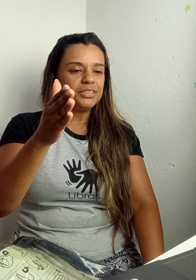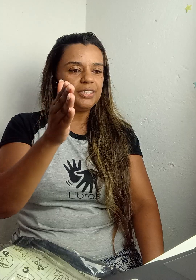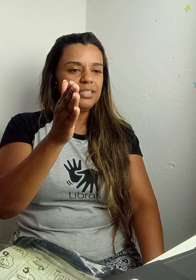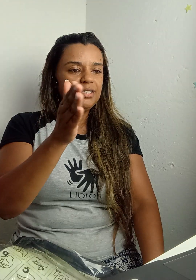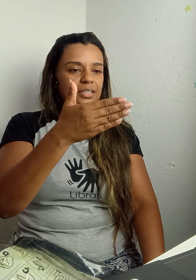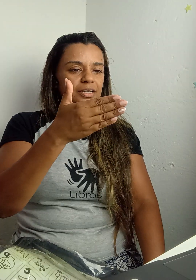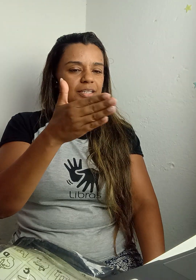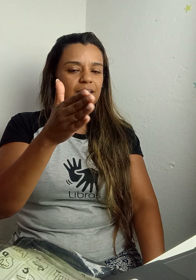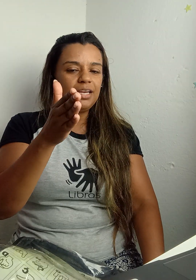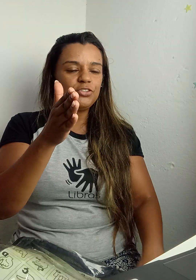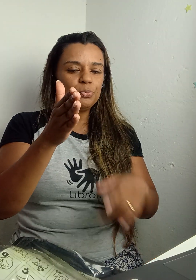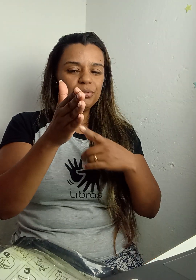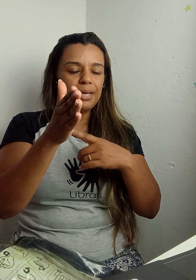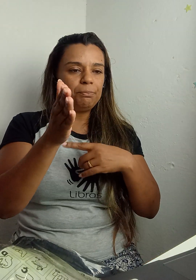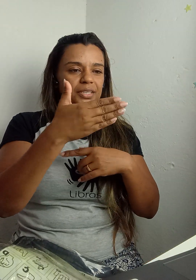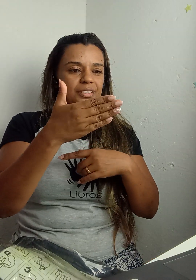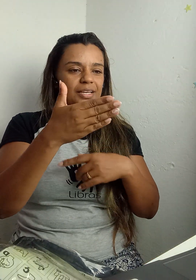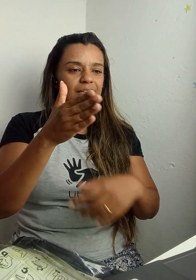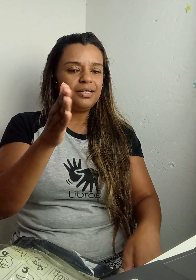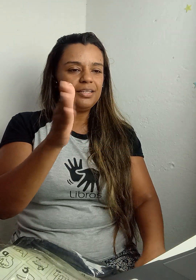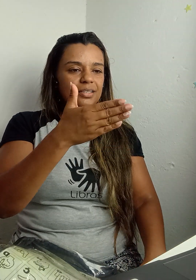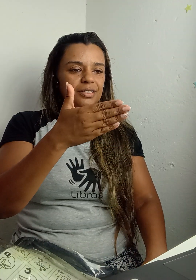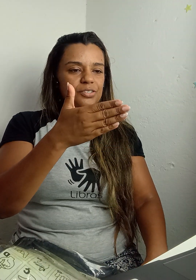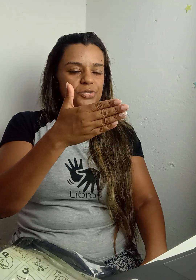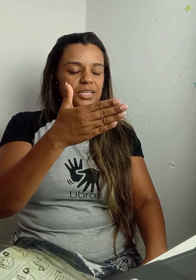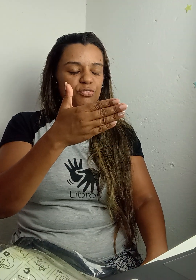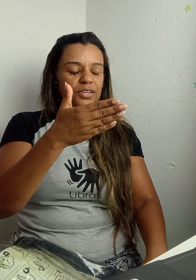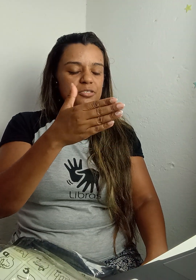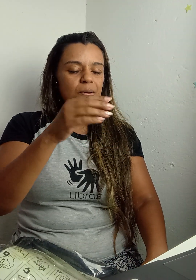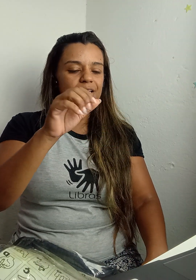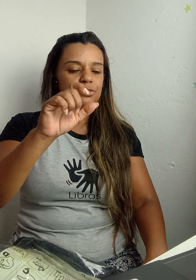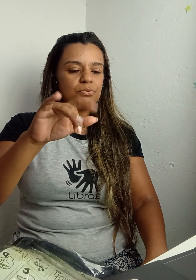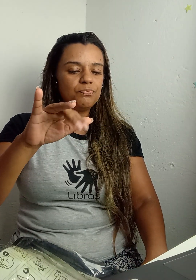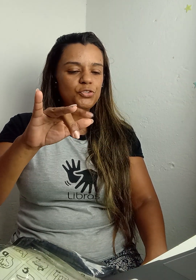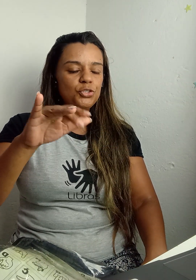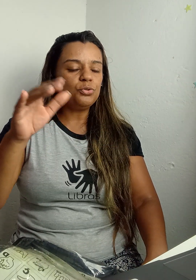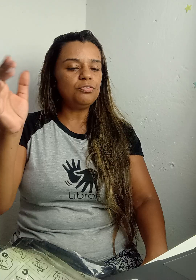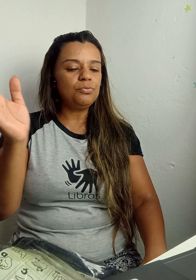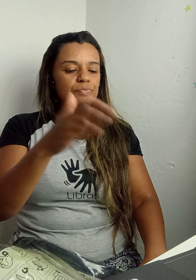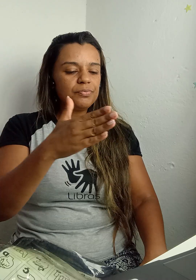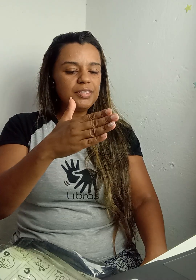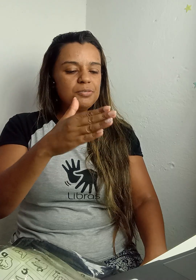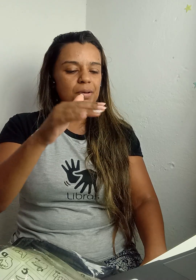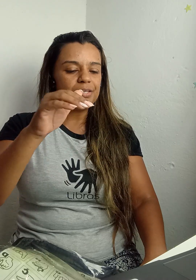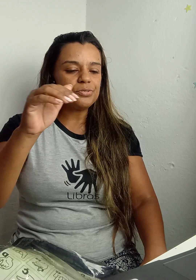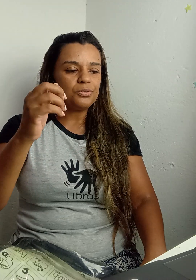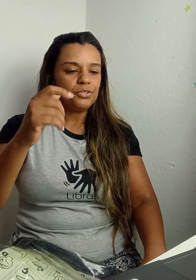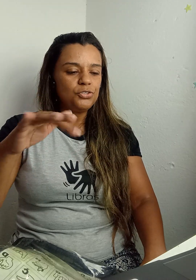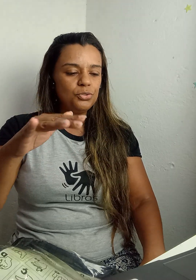você é tipo um tapinha, tá? Isso significa espaço. De novo, espaço. De